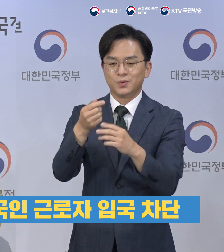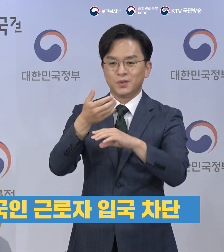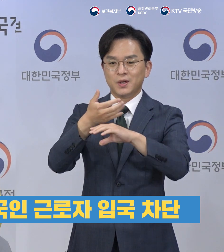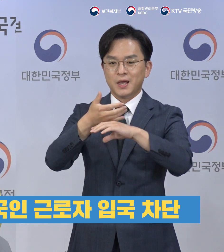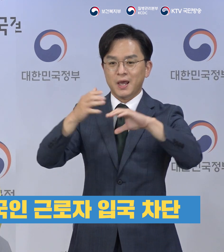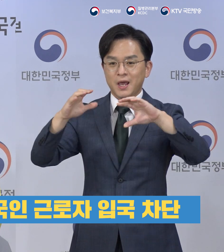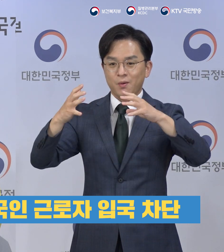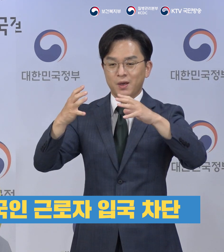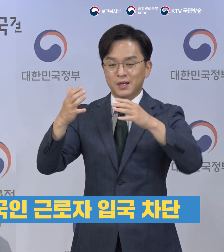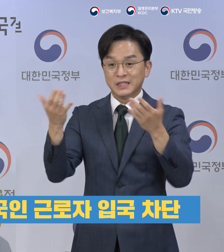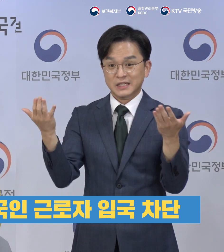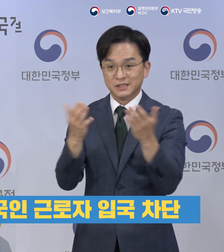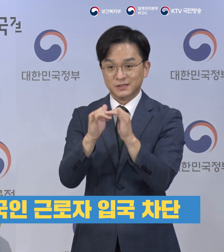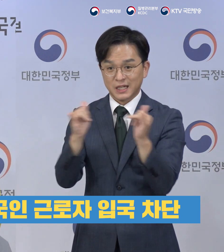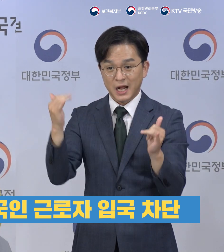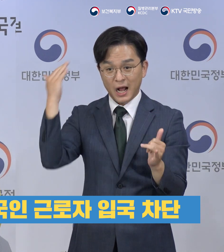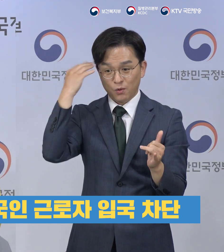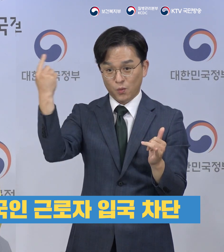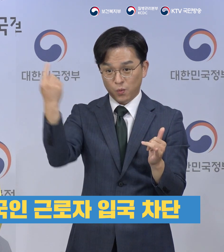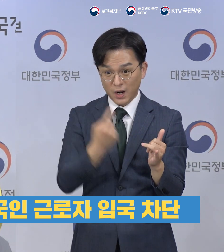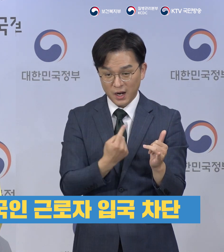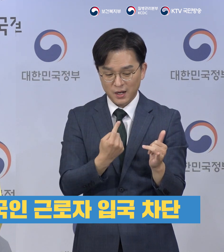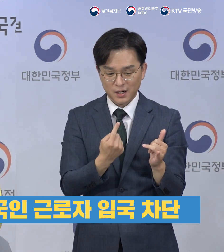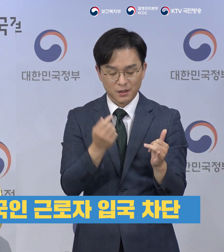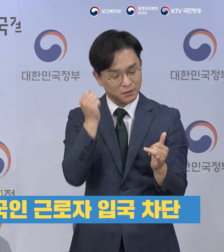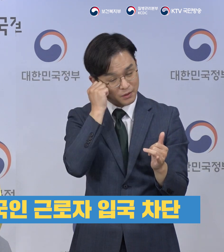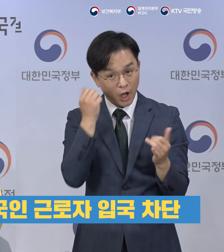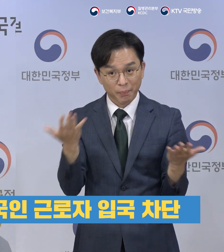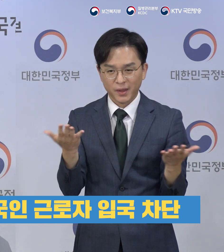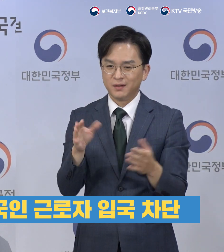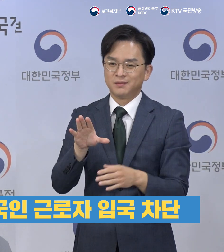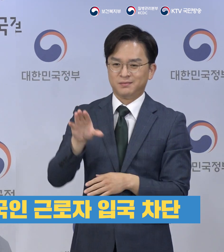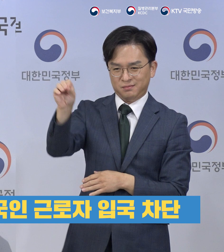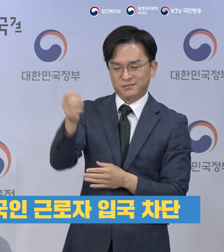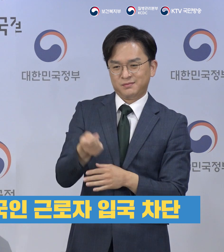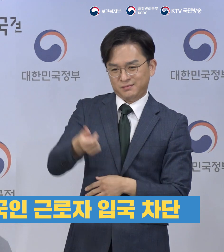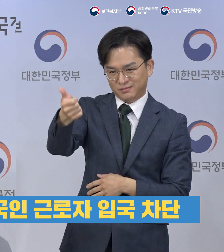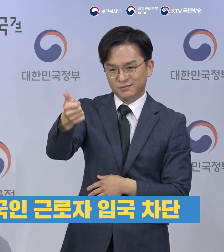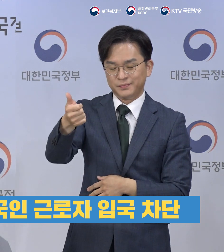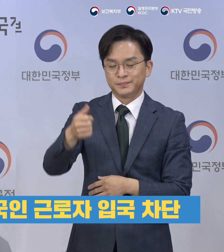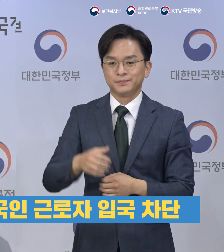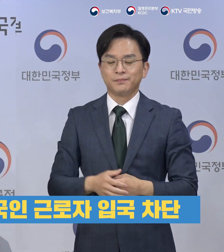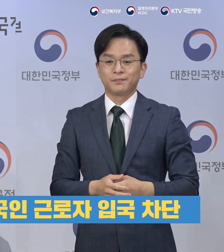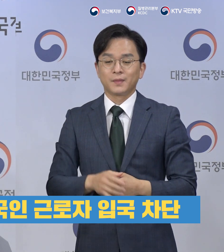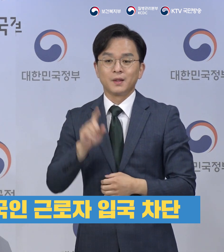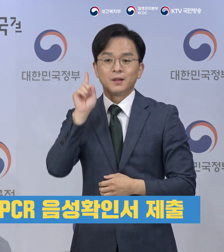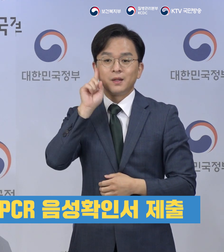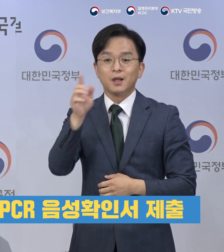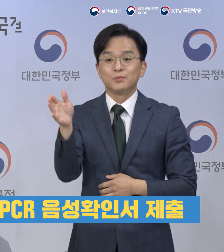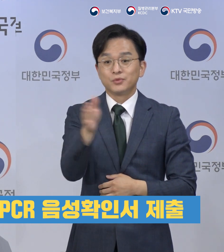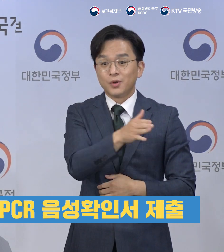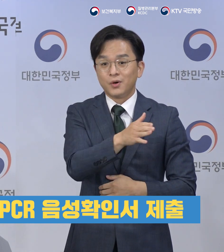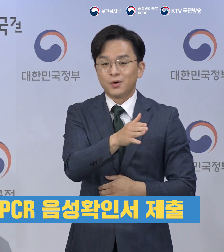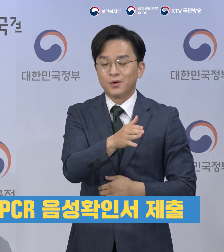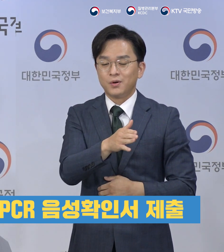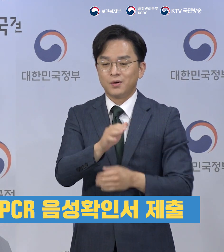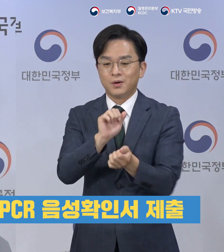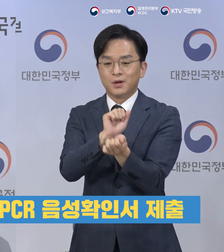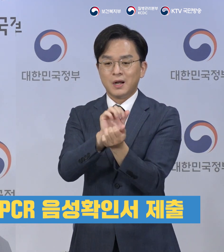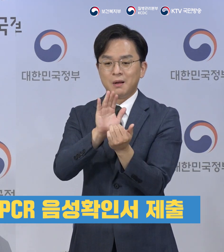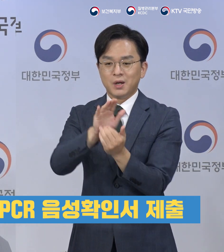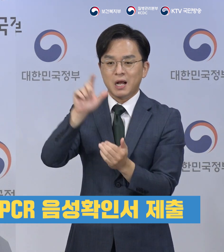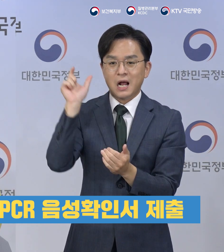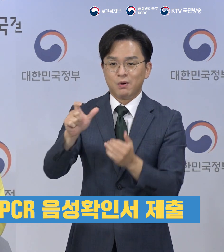장소 없는 외국인 근로자의 입국을 차단하고 있습니다. 이에 더하여 내일부터 방역 강화